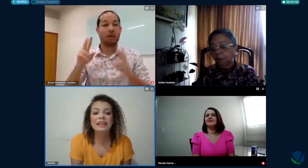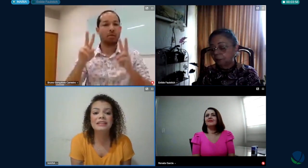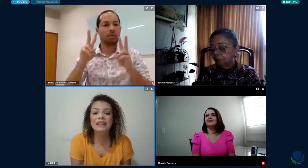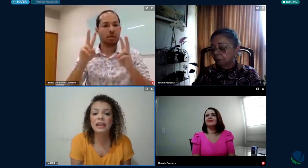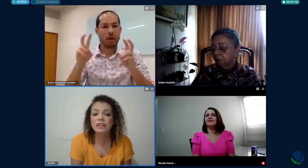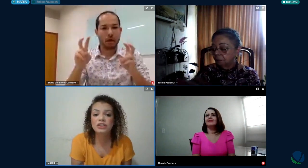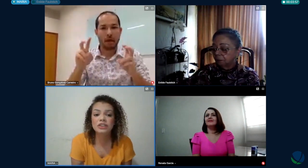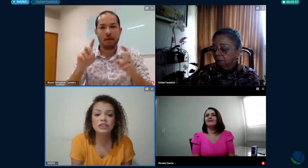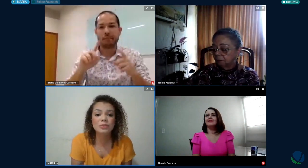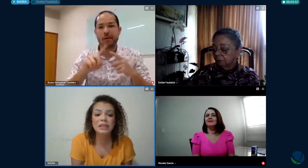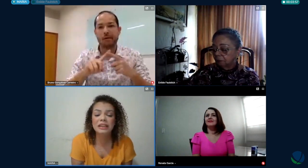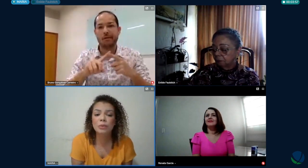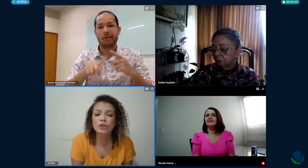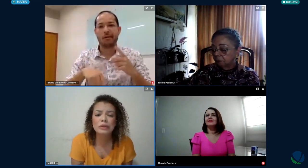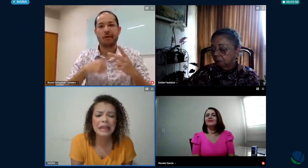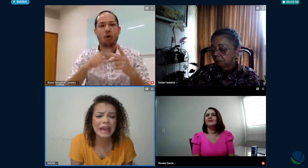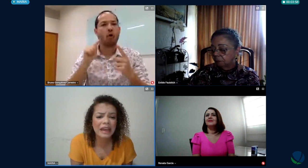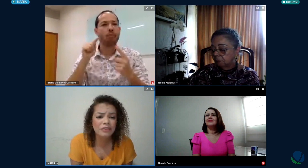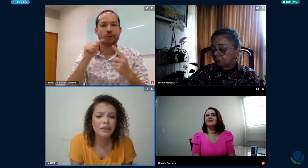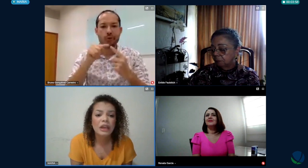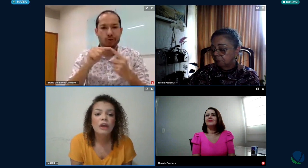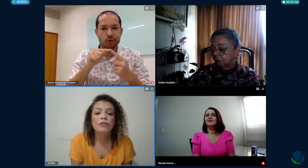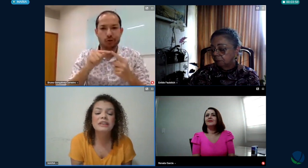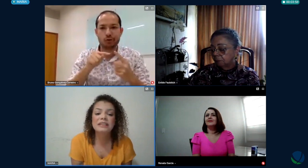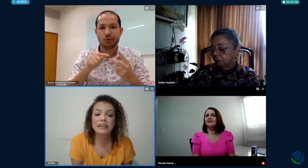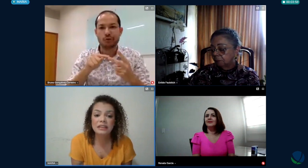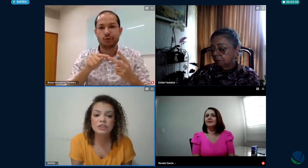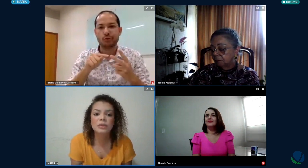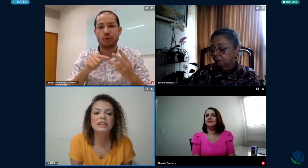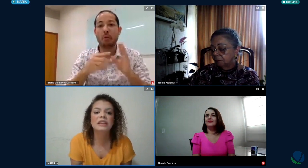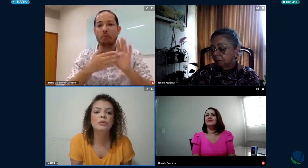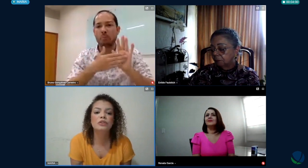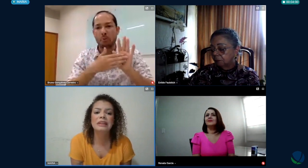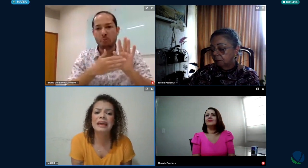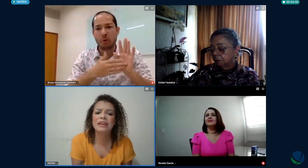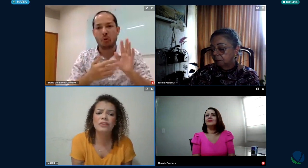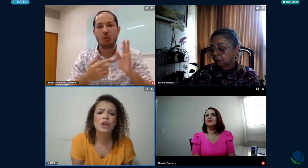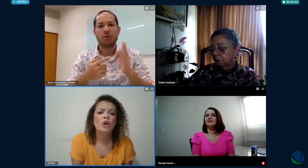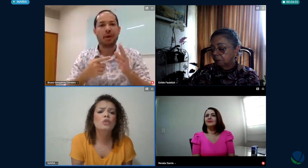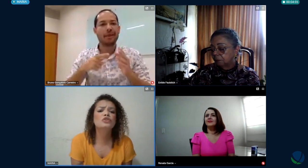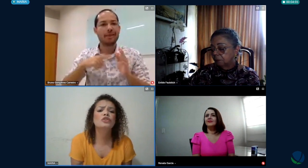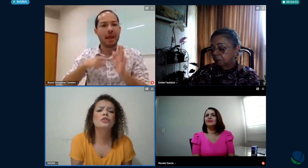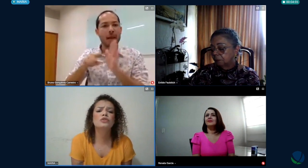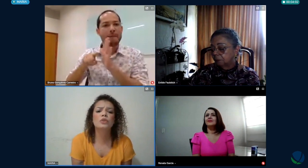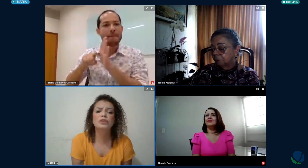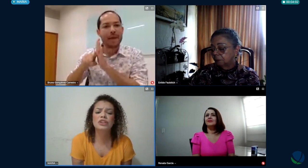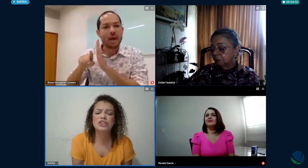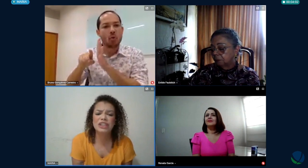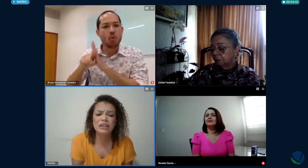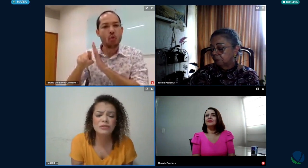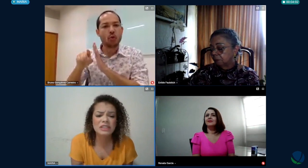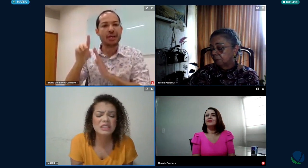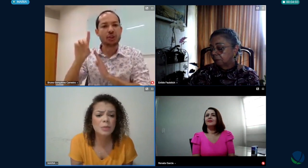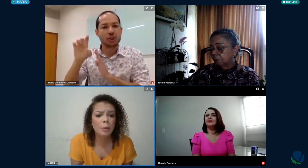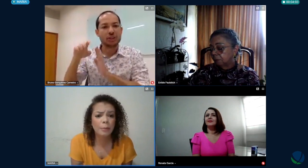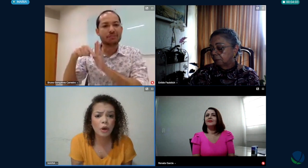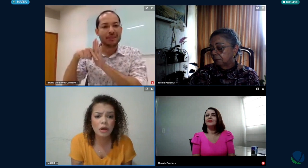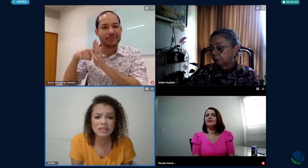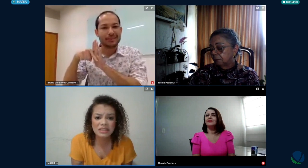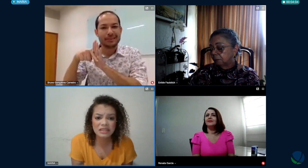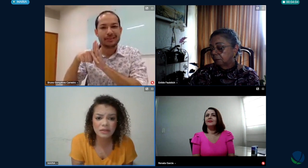lê e entende de maneira muito leve. Foi escrita de maneira muito leve. Os objetivos,